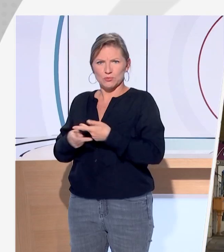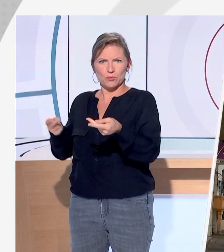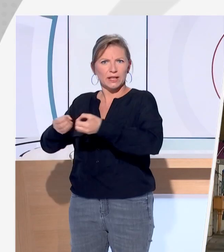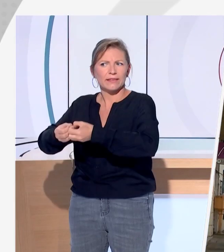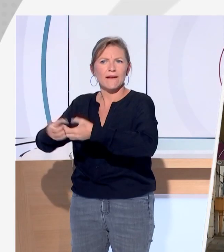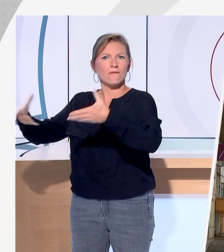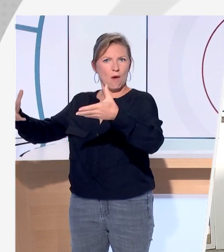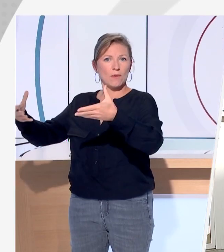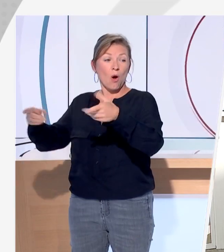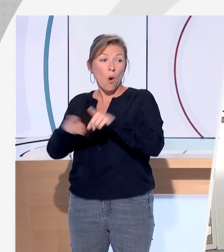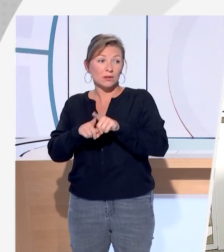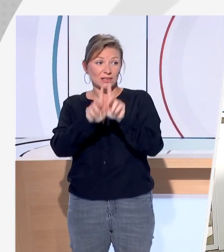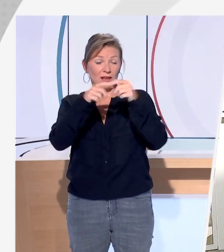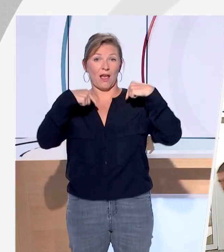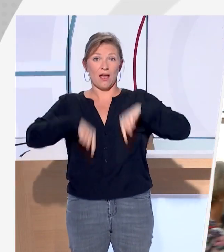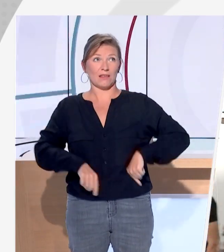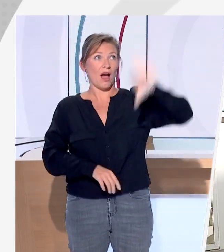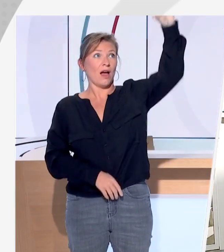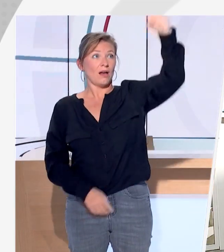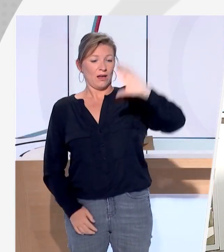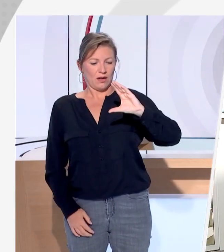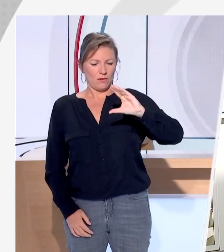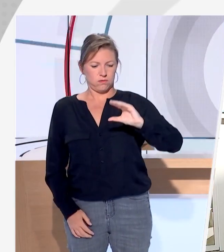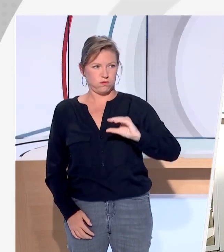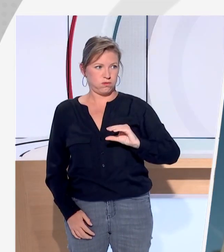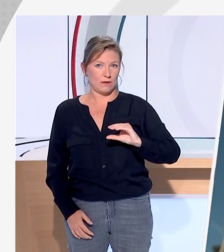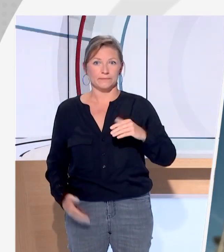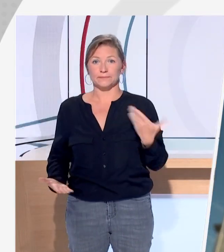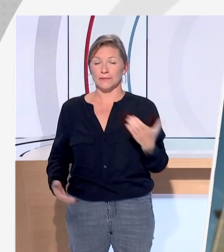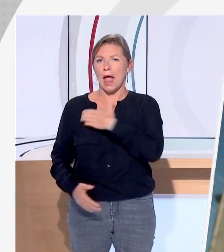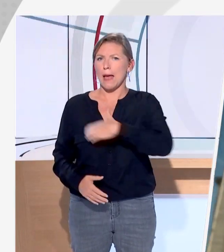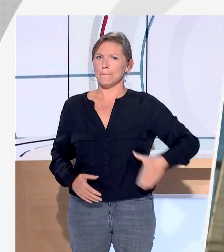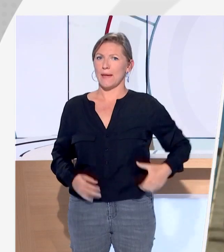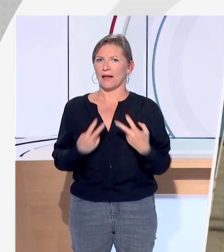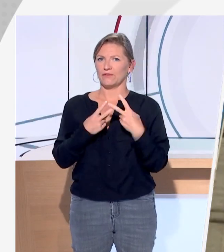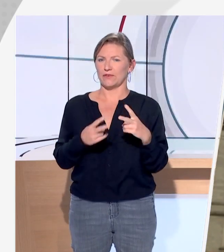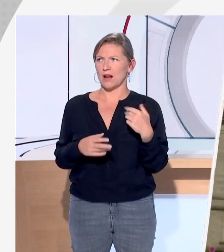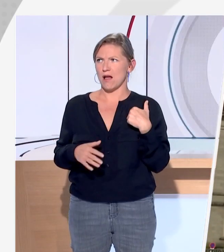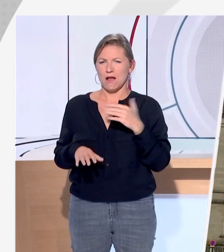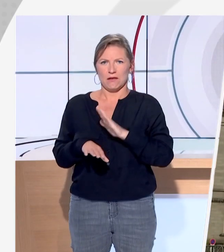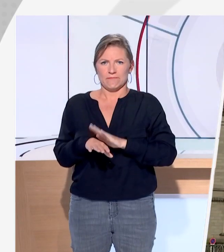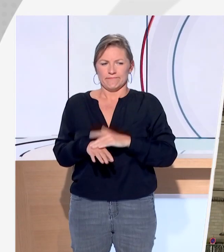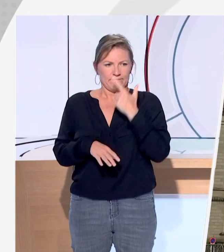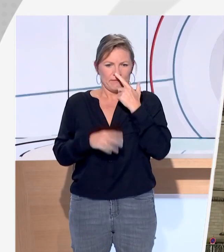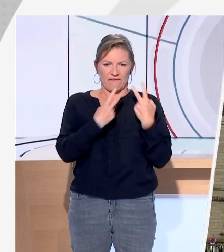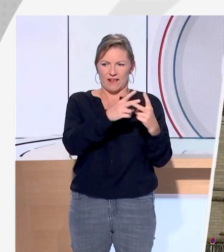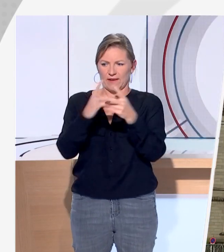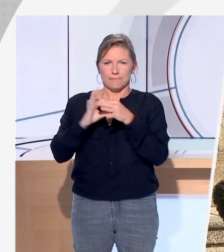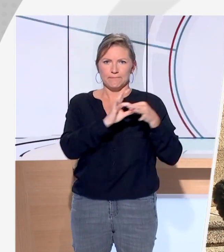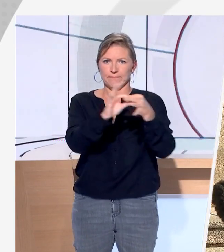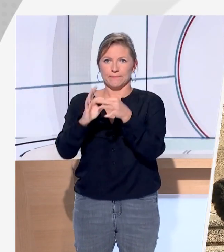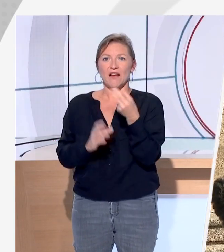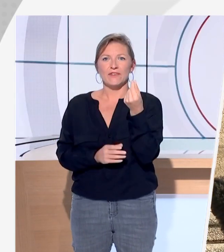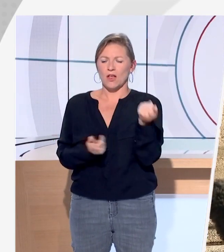public dans un contexte de baisse des dotations de l'État. La maire de Guéret dénonce une mauvaise gestion de